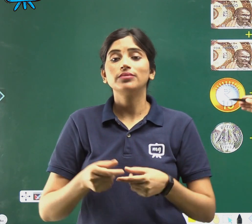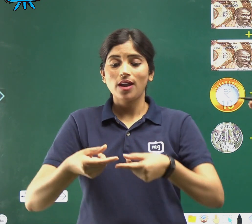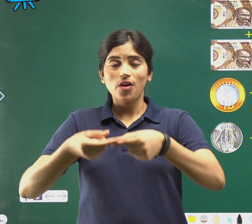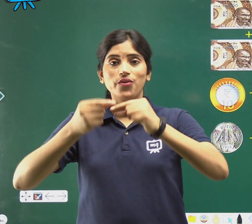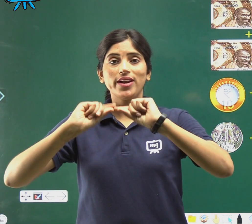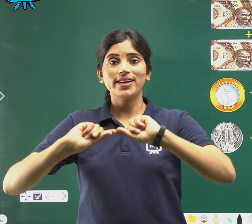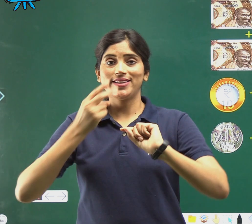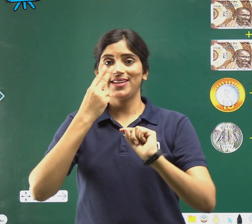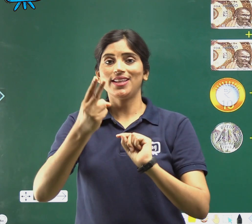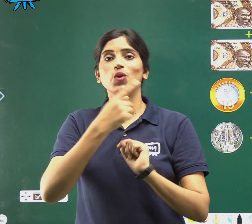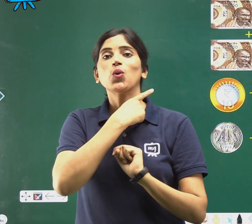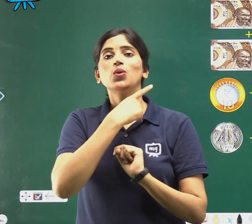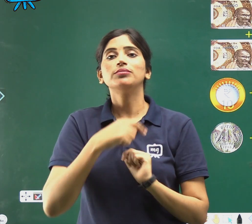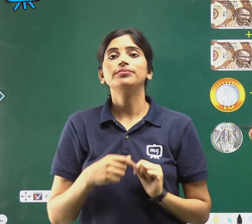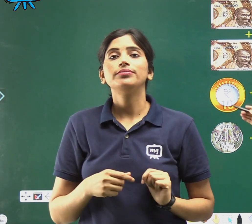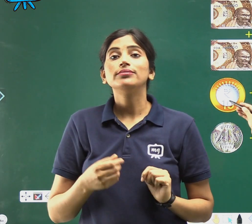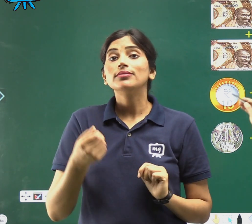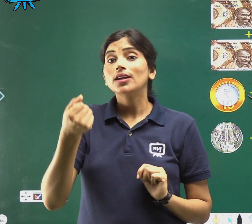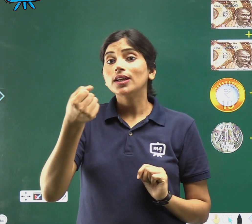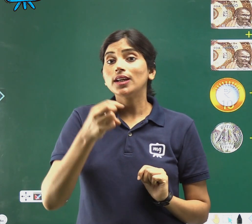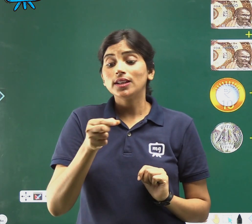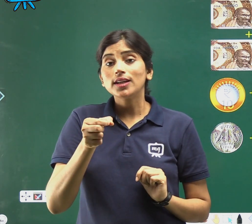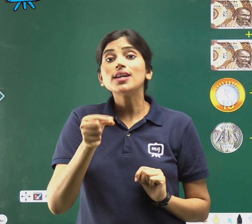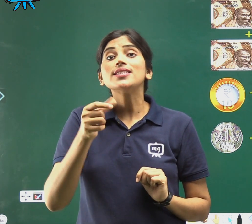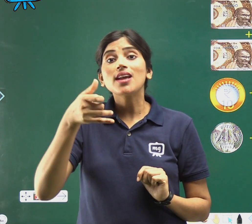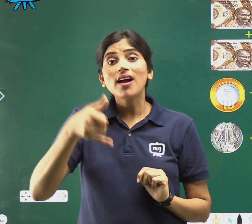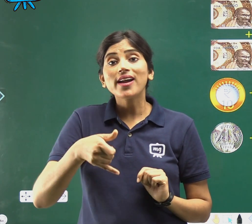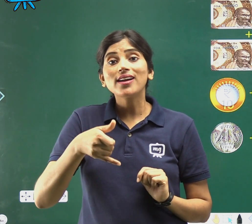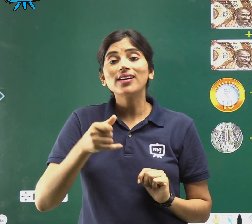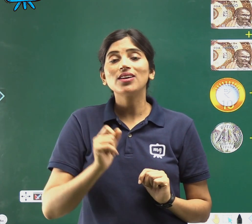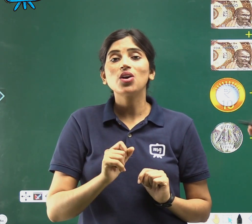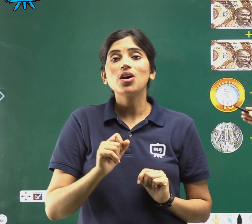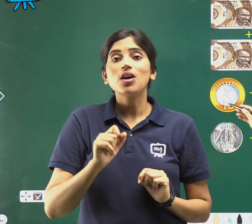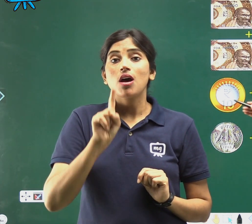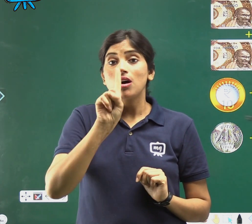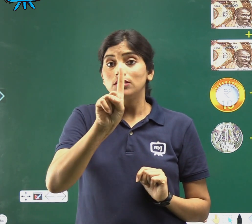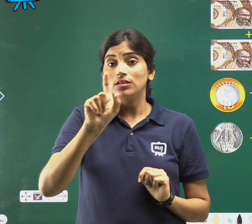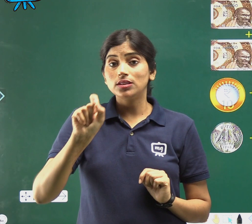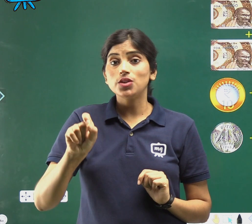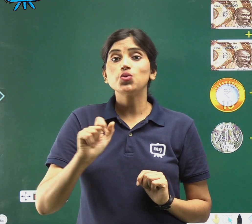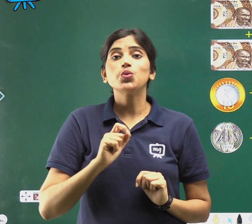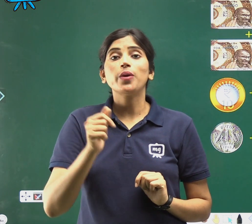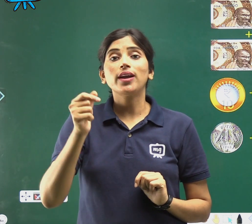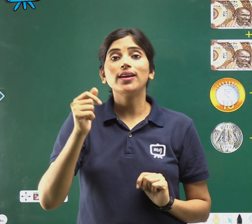फिर नीचे देखो, कितने का सिक्का है? 10 रुपए